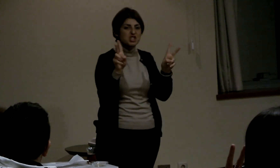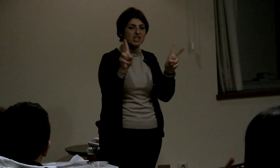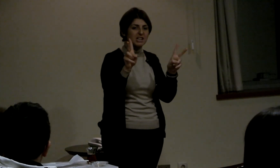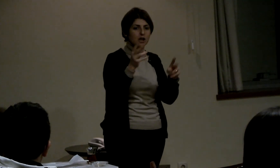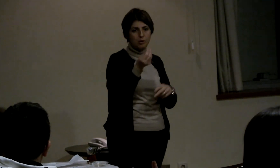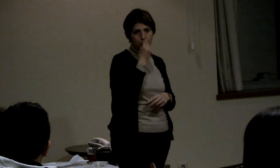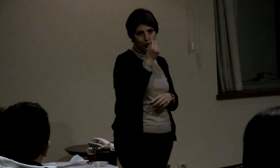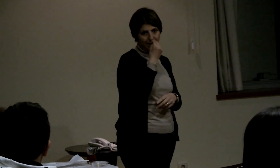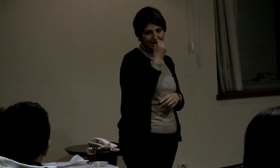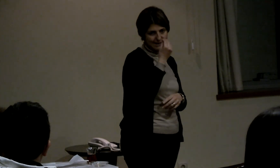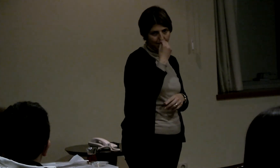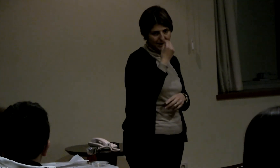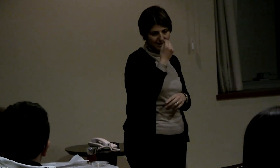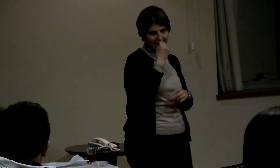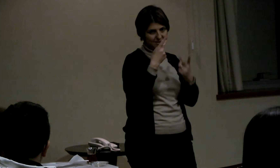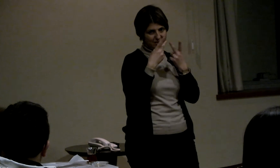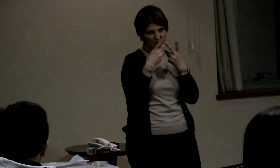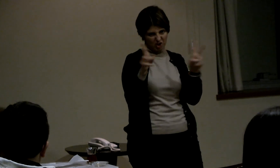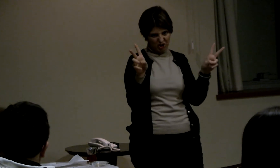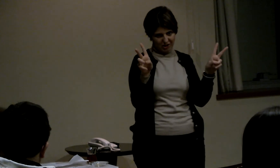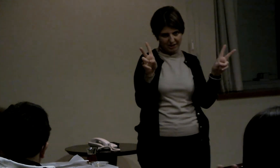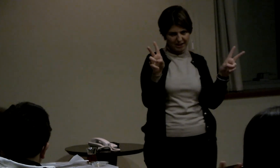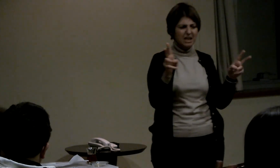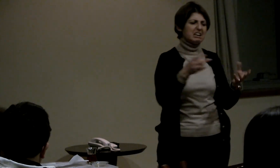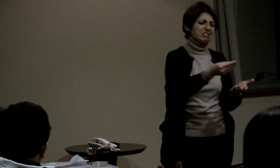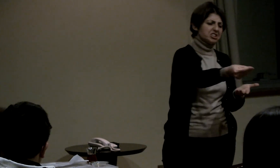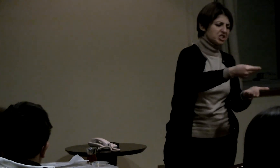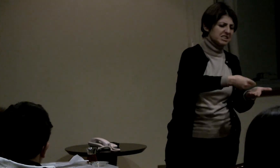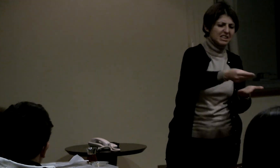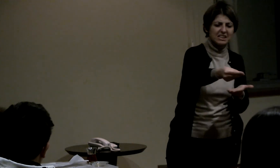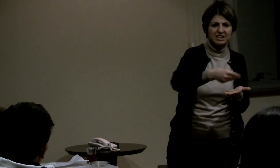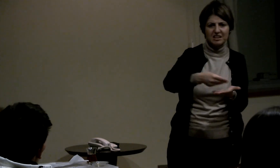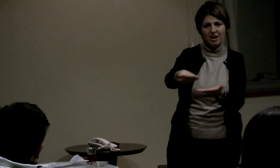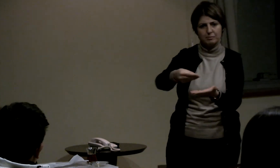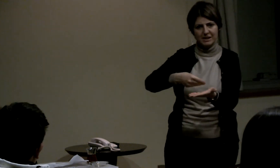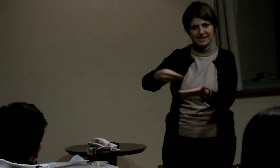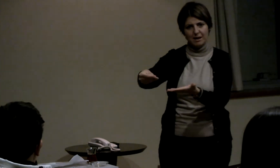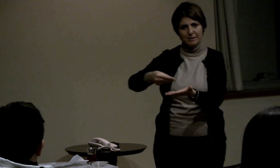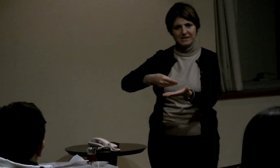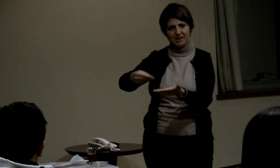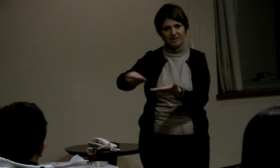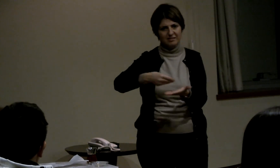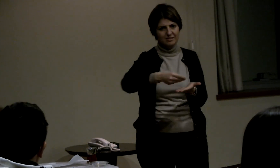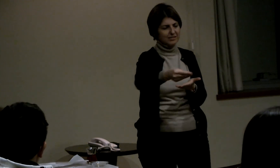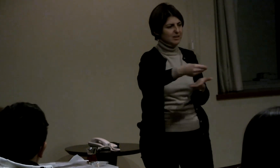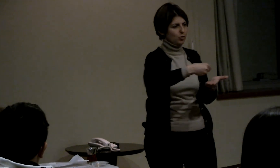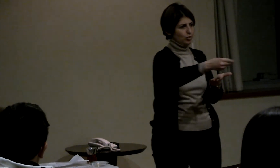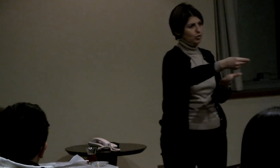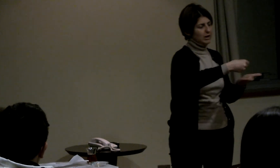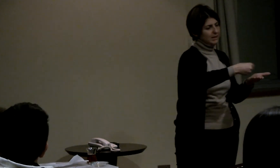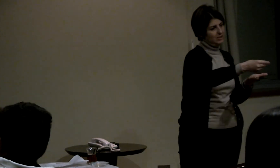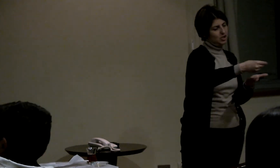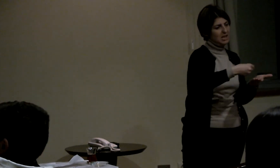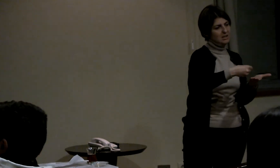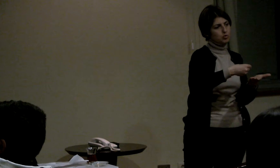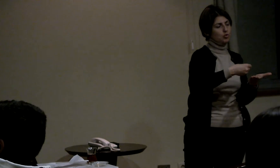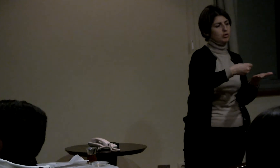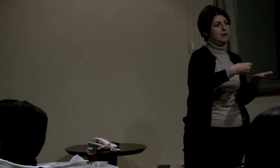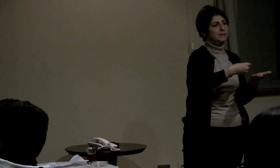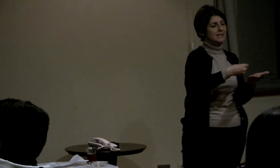açık büfe, yemekler açık ya da işte istediğin kadar almak serbest ya, o hani şeyi soruyorlar mesela,